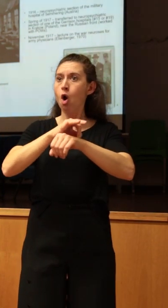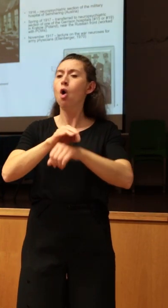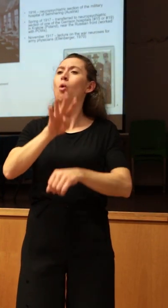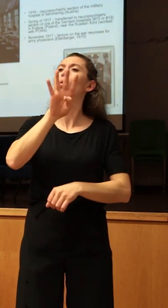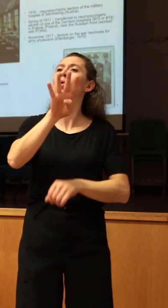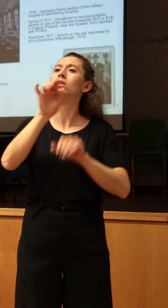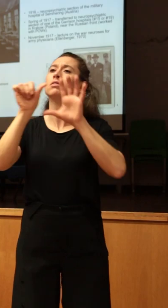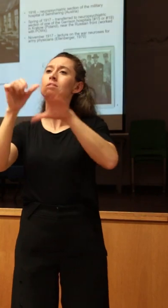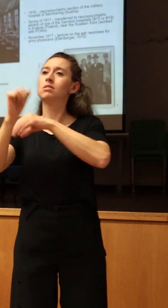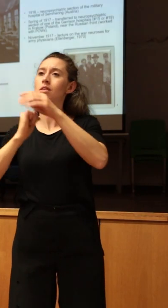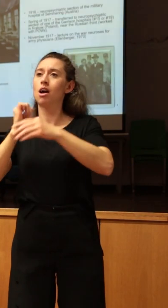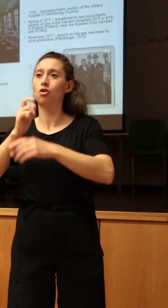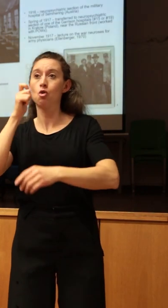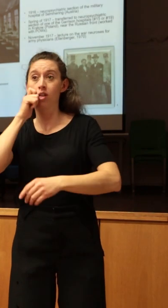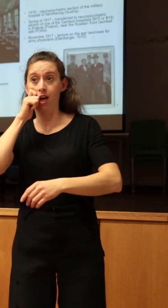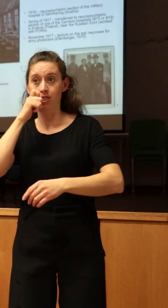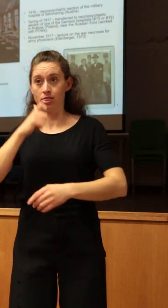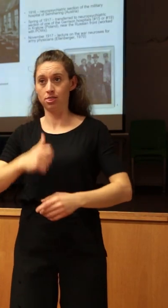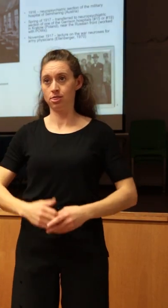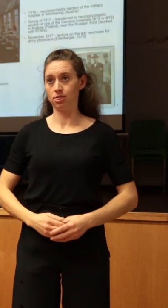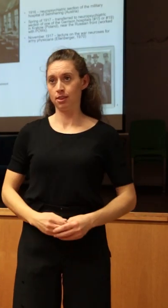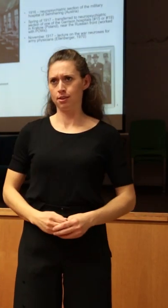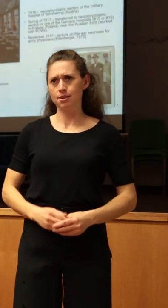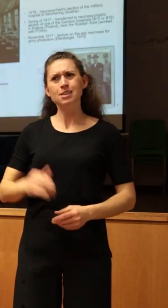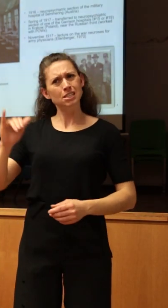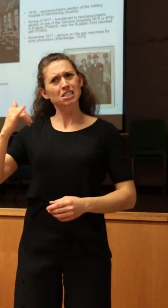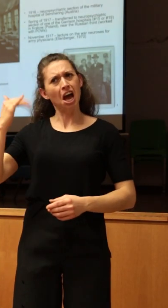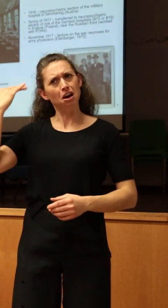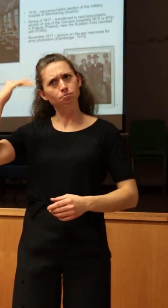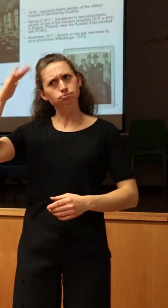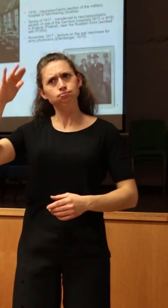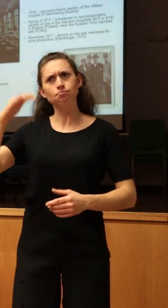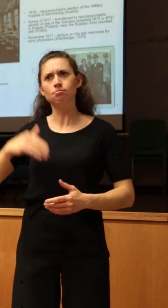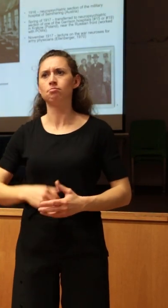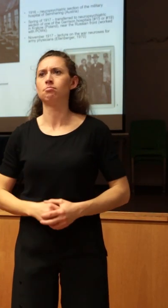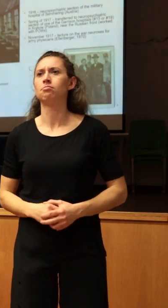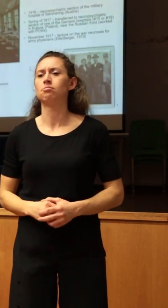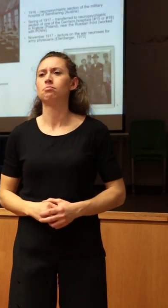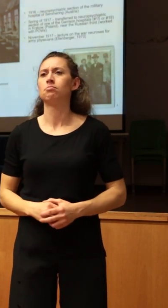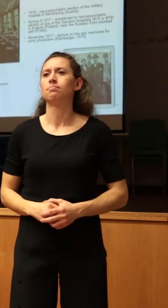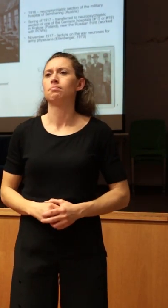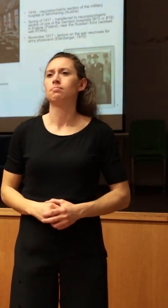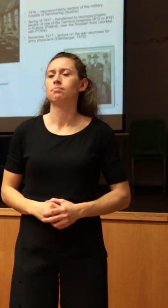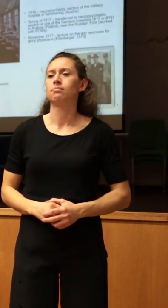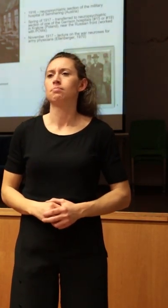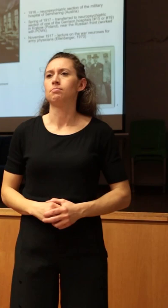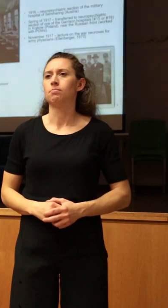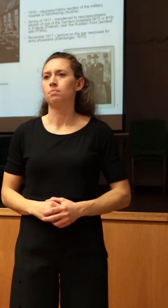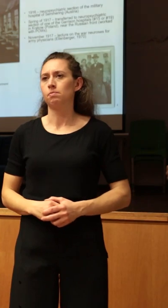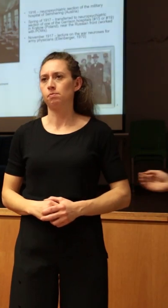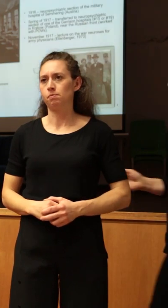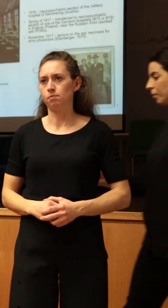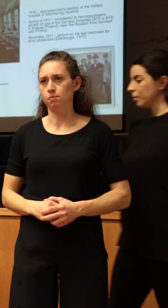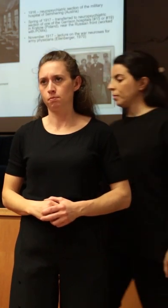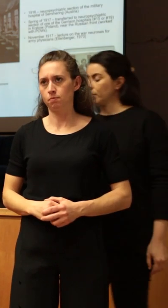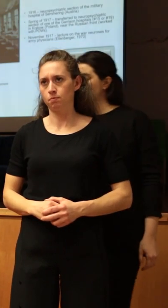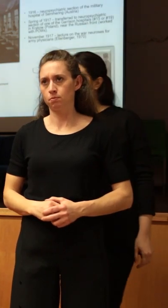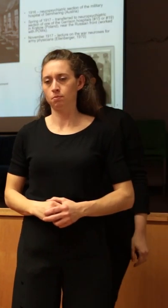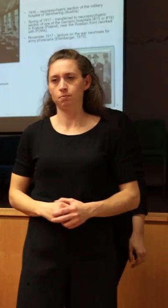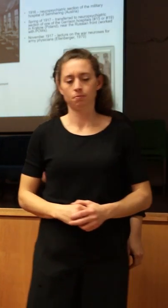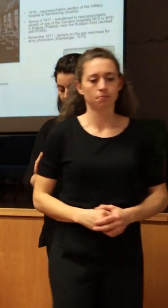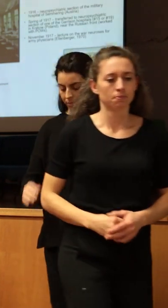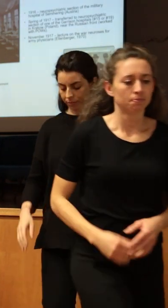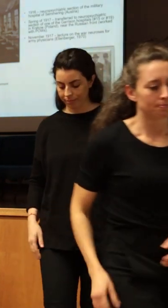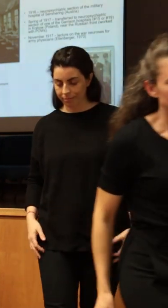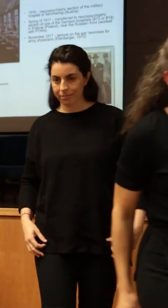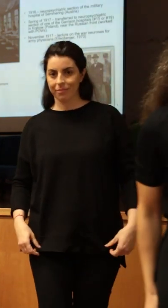46 años. So he was quite old. Ya era veterano. Given the lifespan, he would be even old now. Aún hoy día